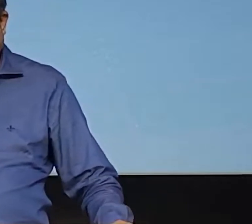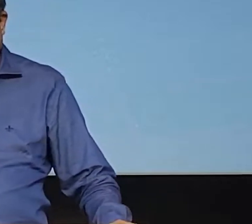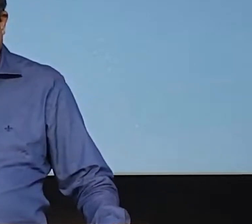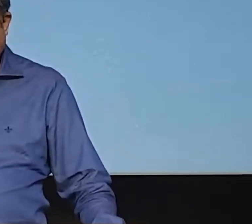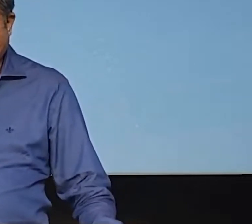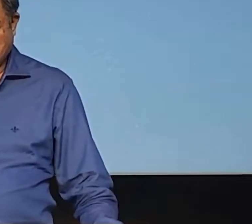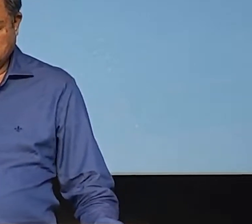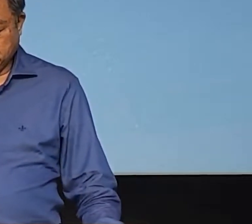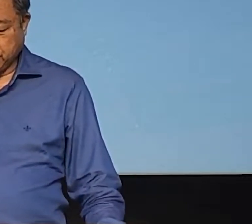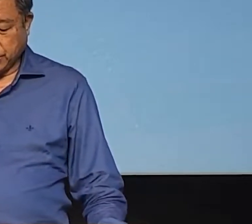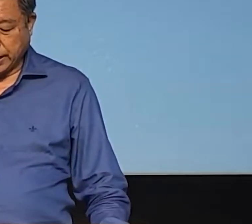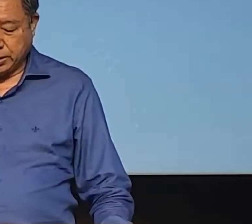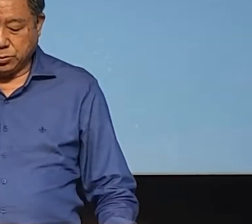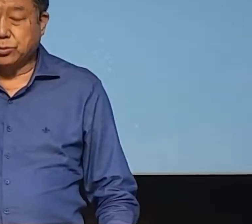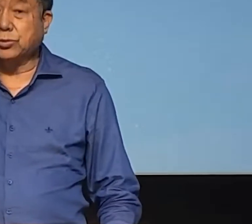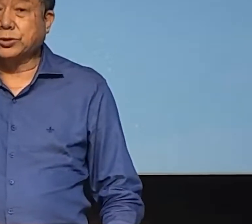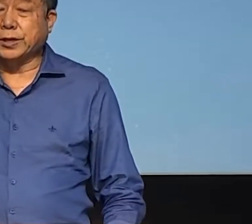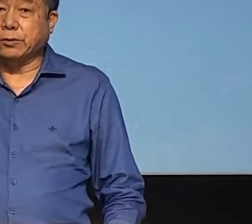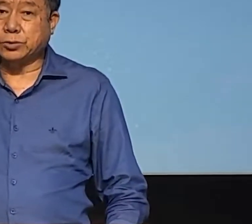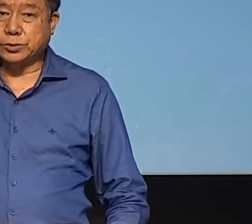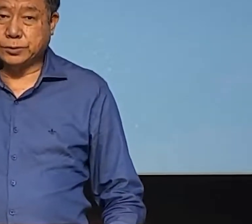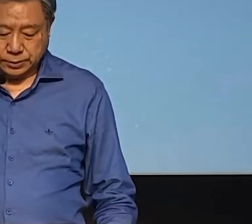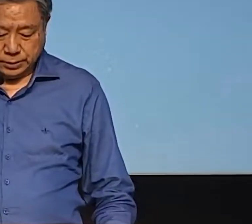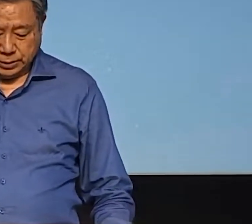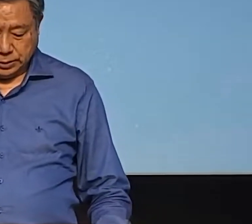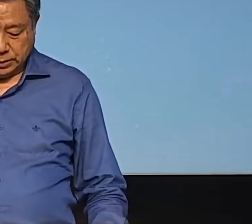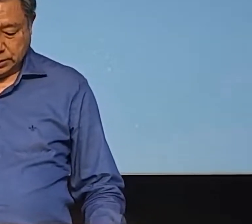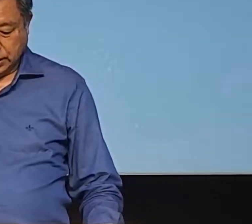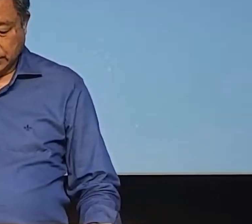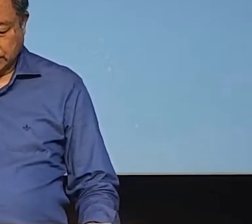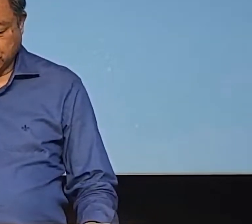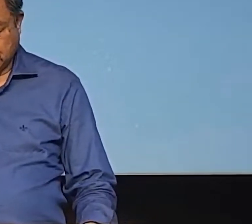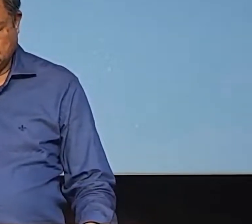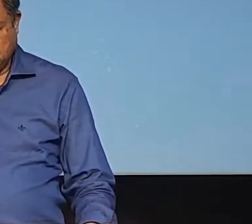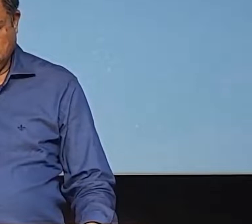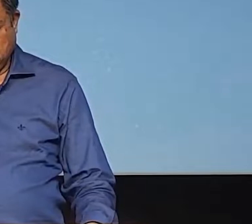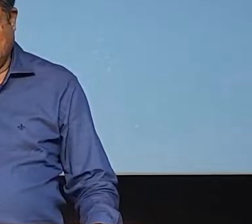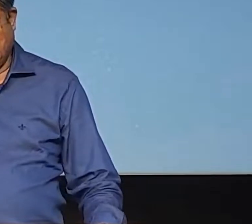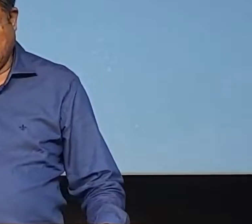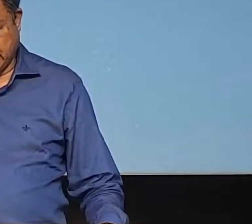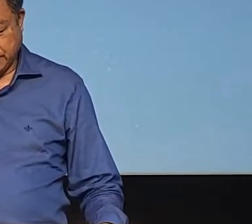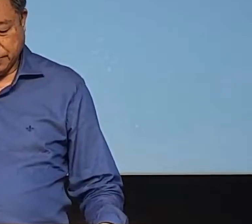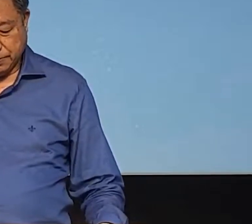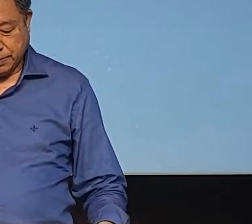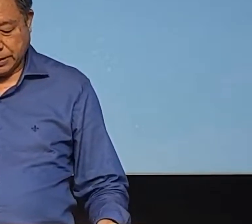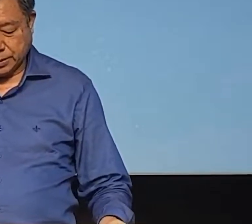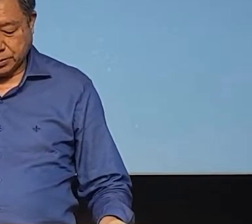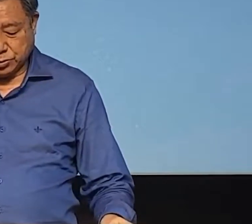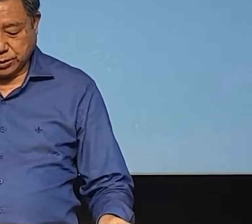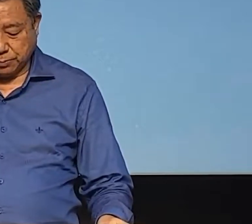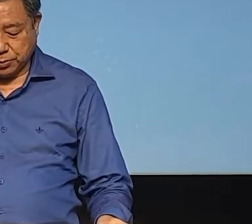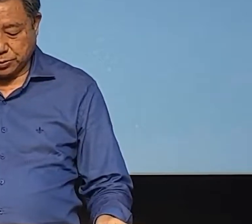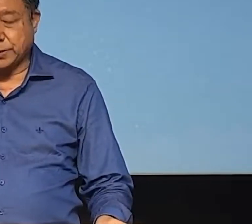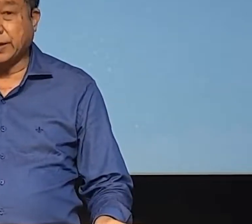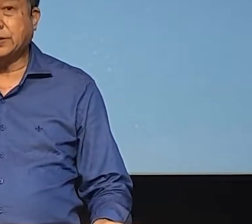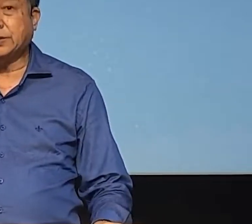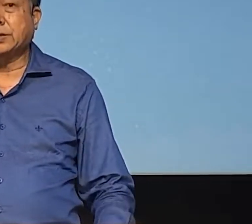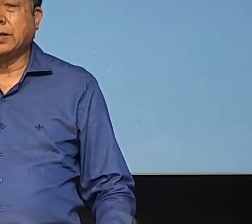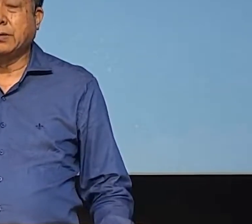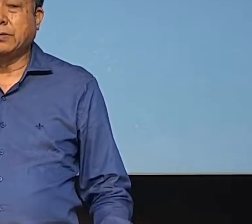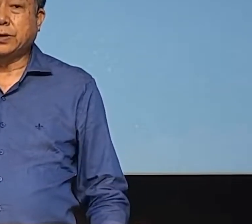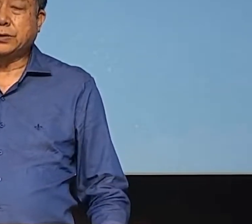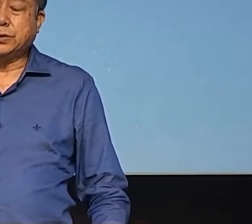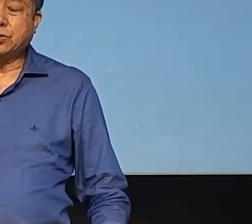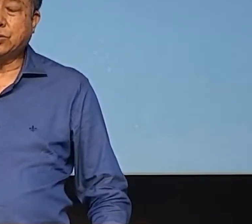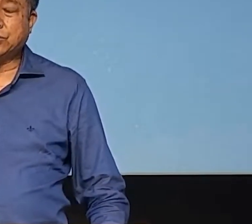como viver no reino dos céus. E a leitura da Bíblia é Mateus, capítulo